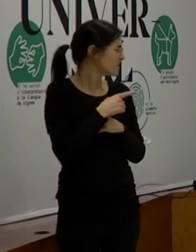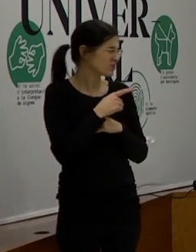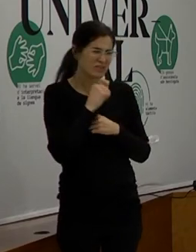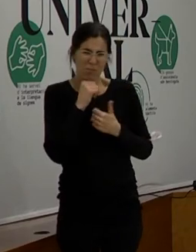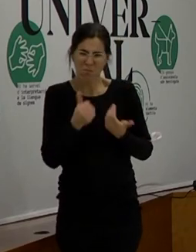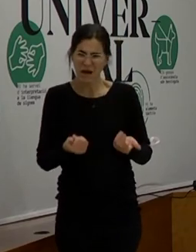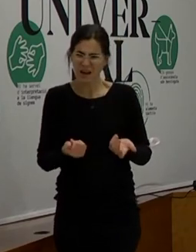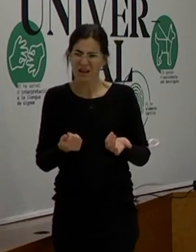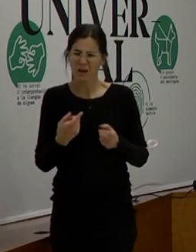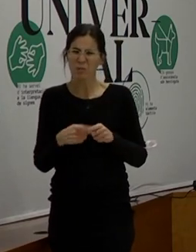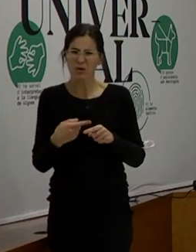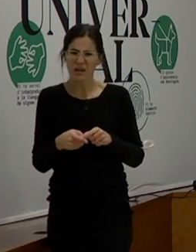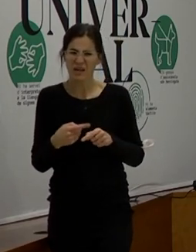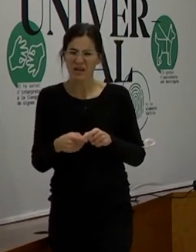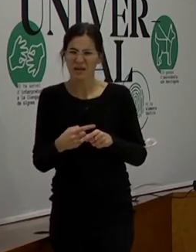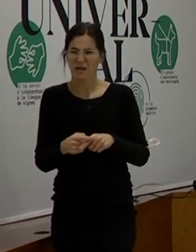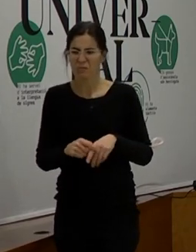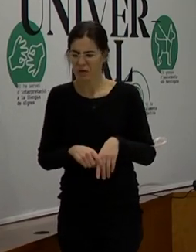¿Per què?